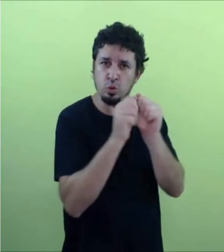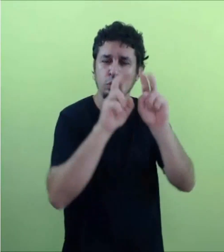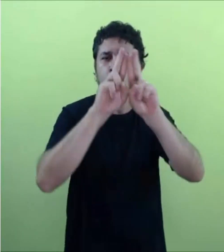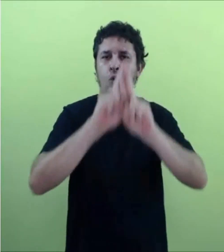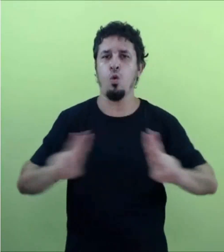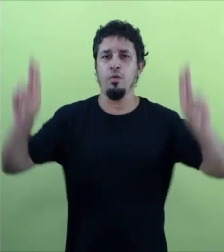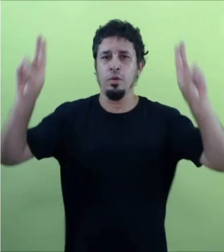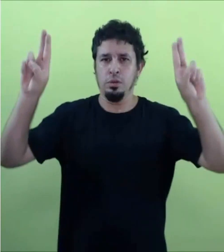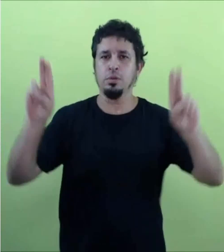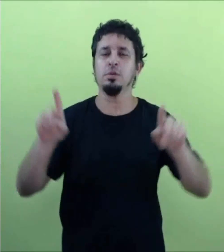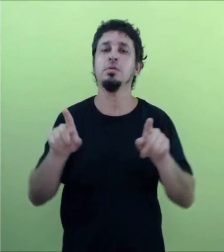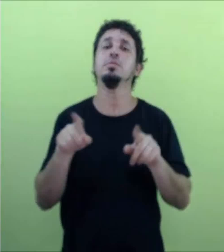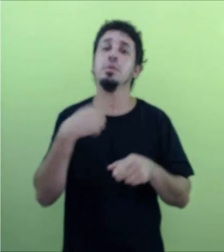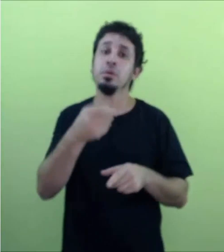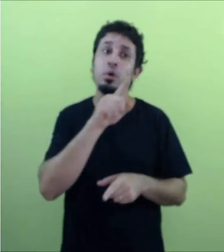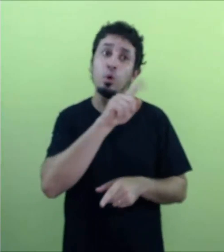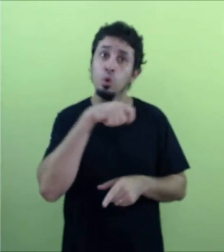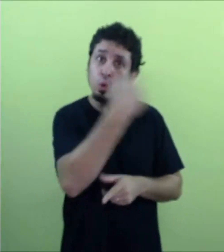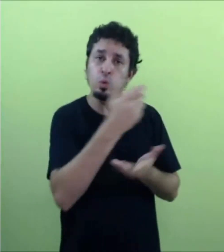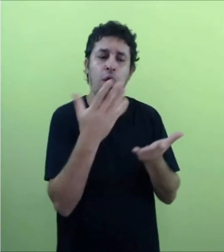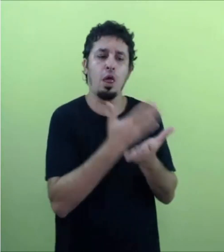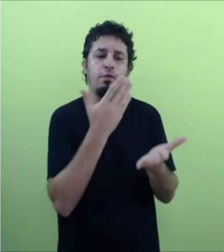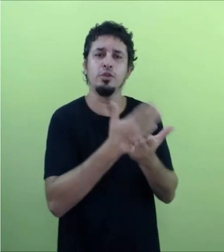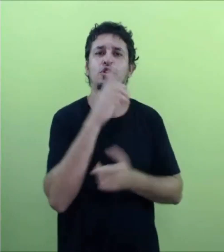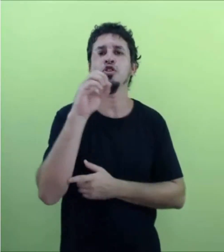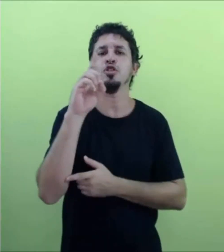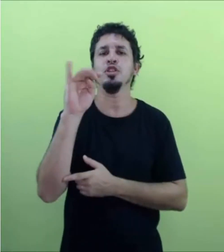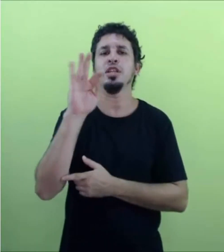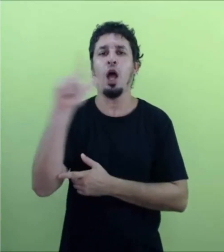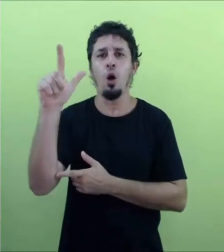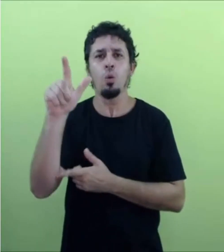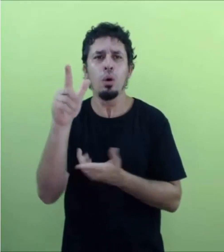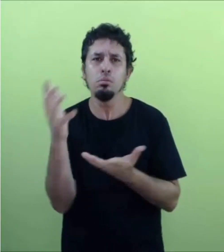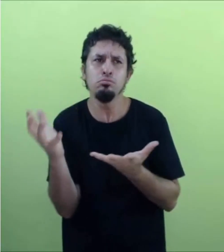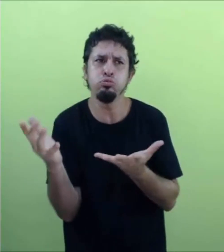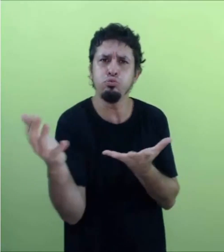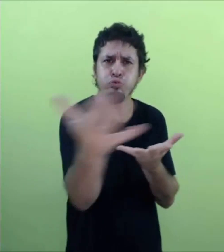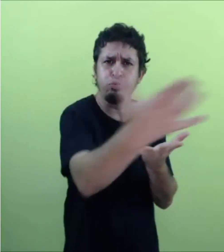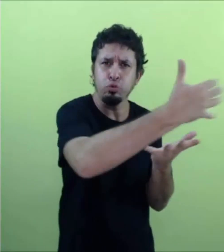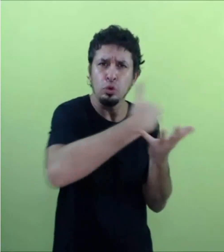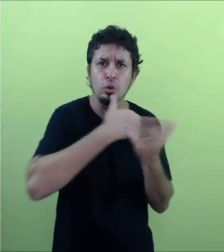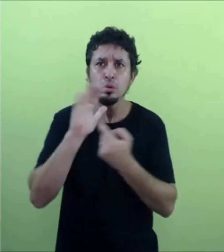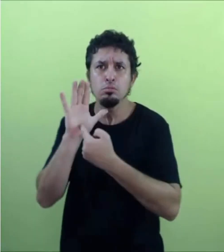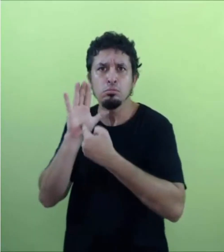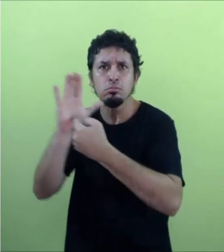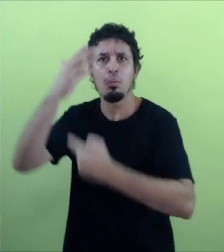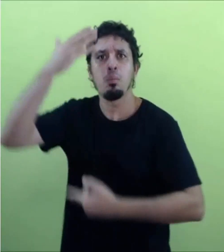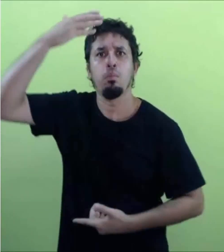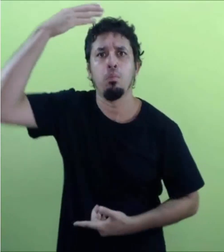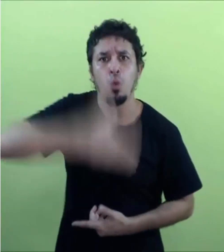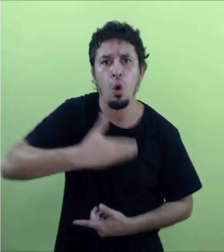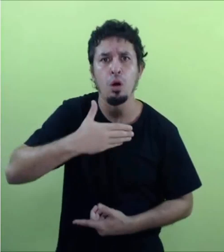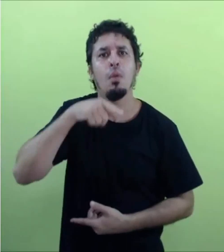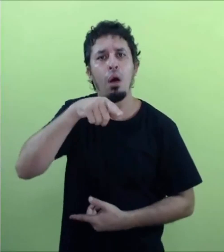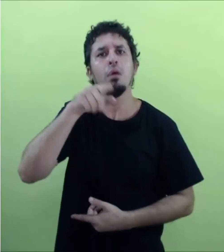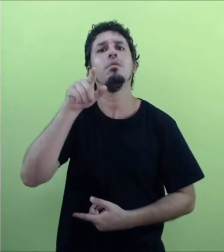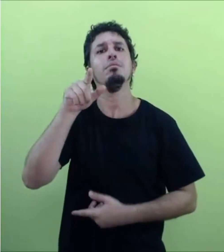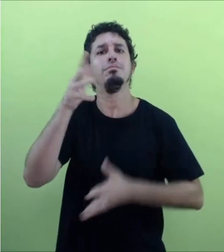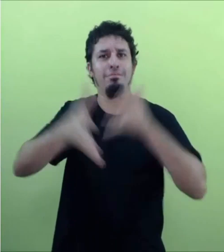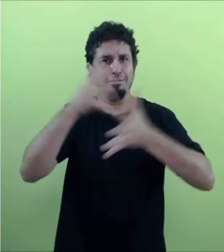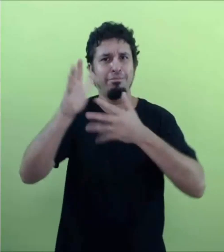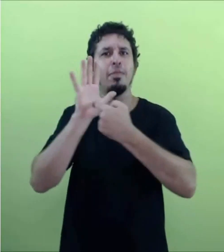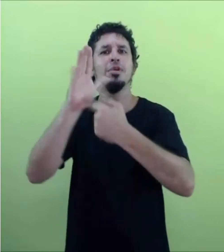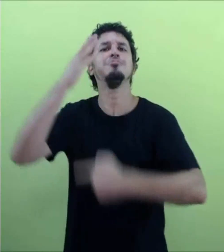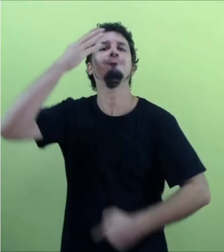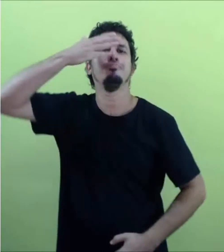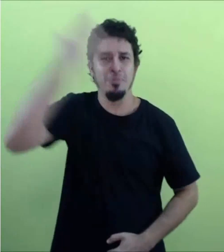de Santa Catarina. A constituição da revista digital visa a sistematização e consolidação das